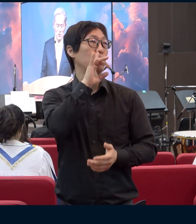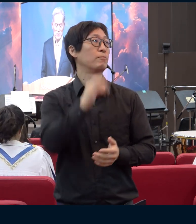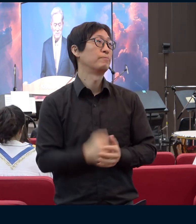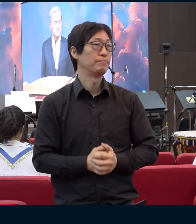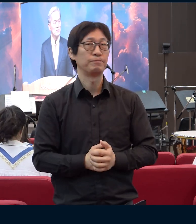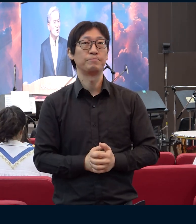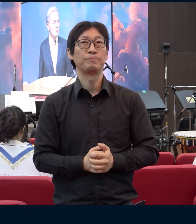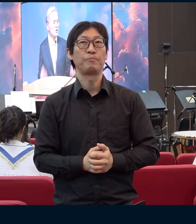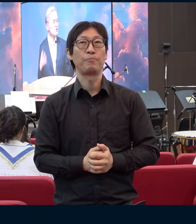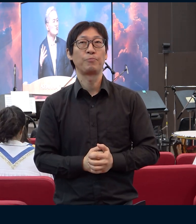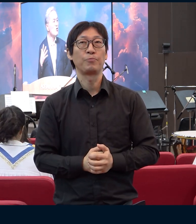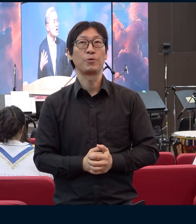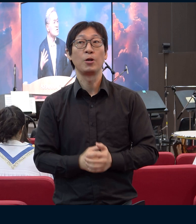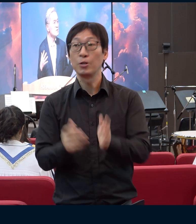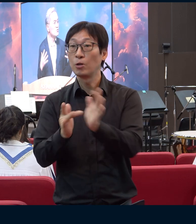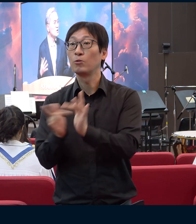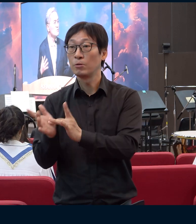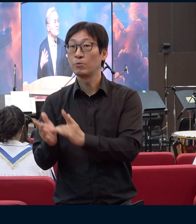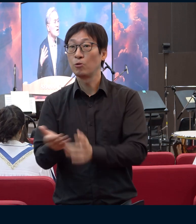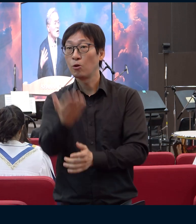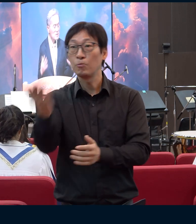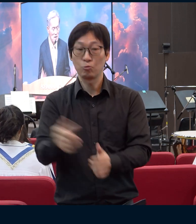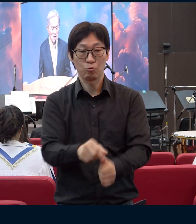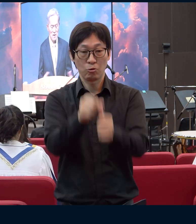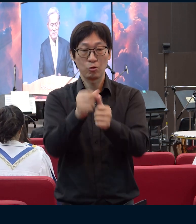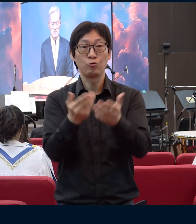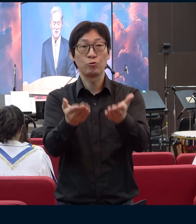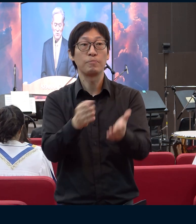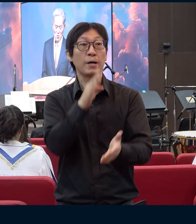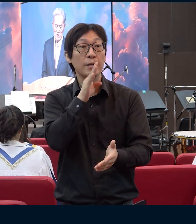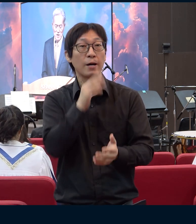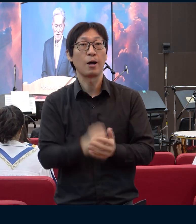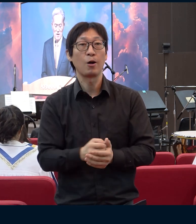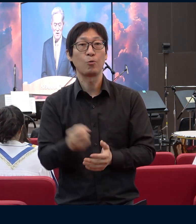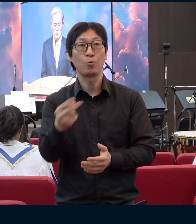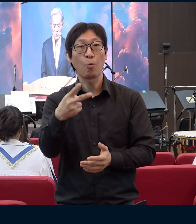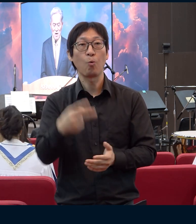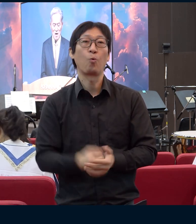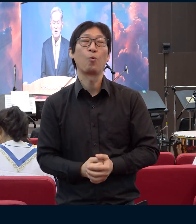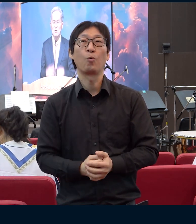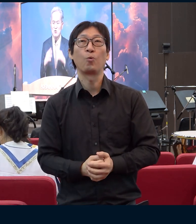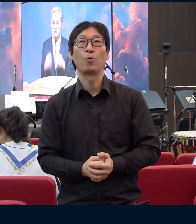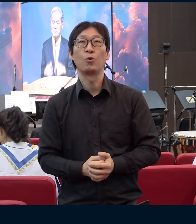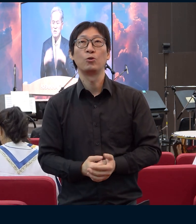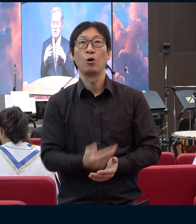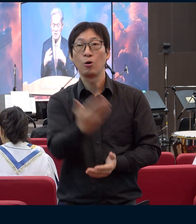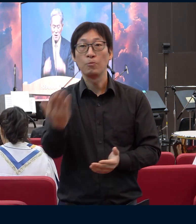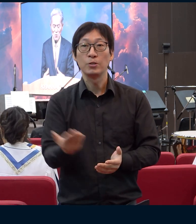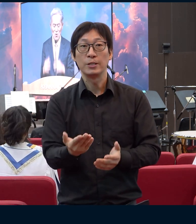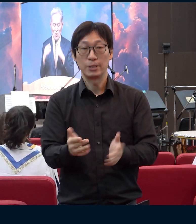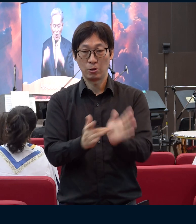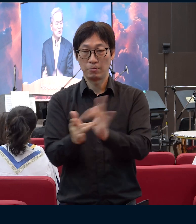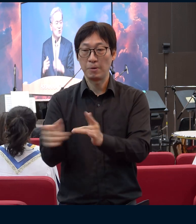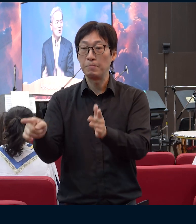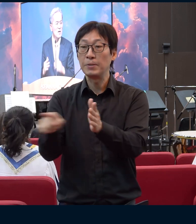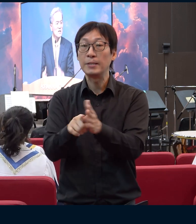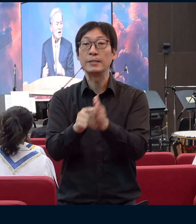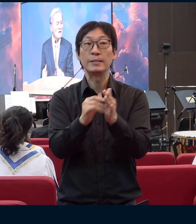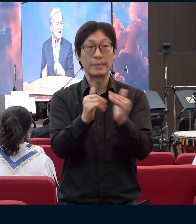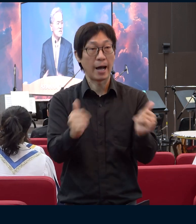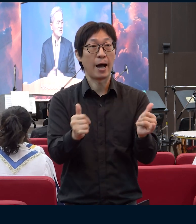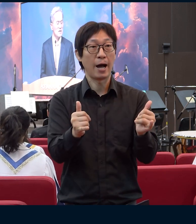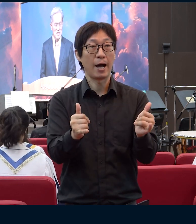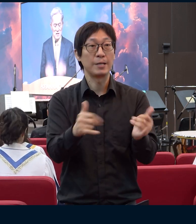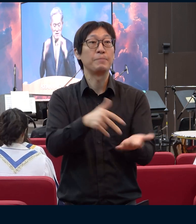그렇습니다. 주님은 우리를 구원하신 분일 뿐만 아니라 동시에 우리가 주님을 믿는 자로 어떻게